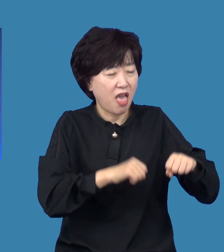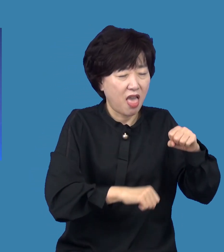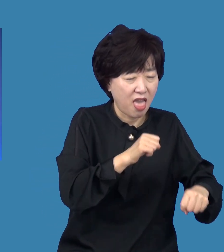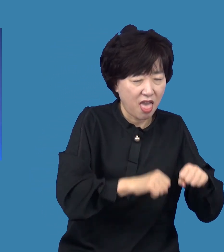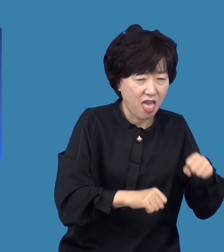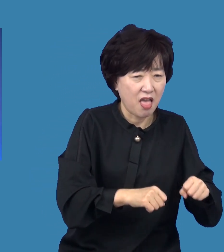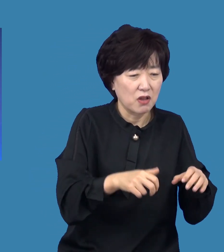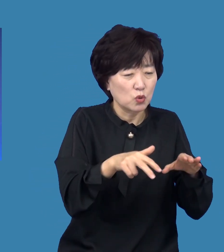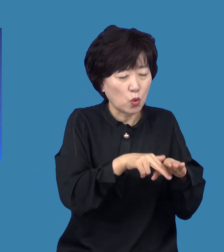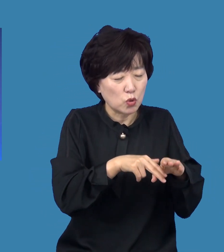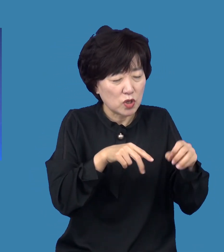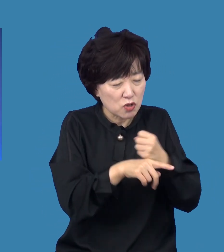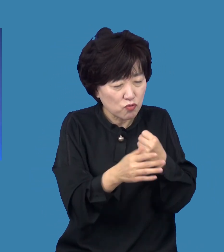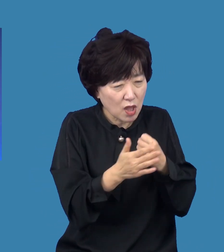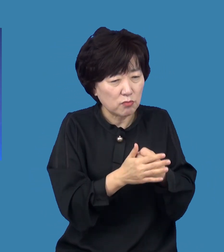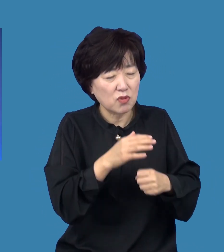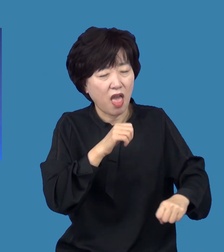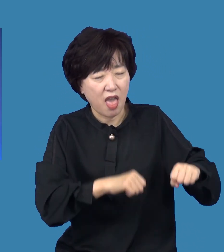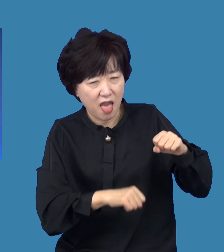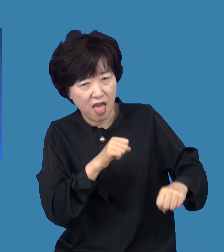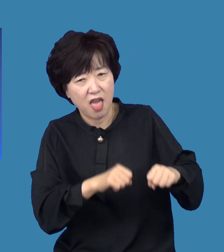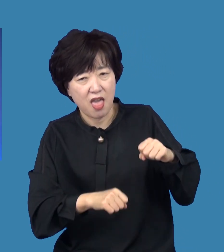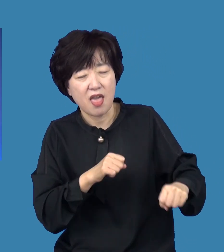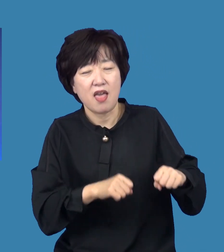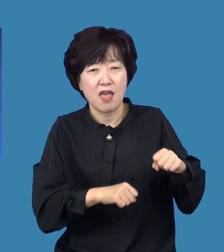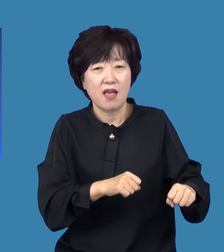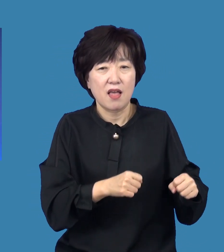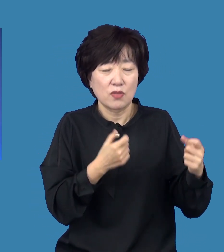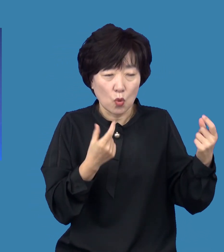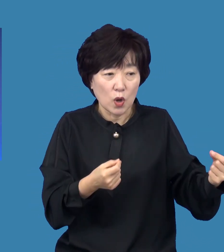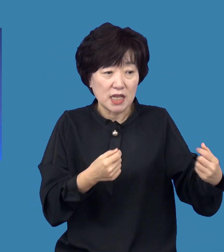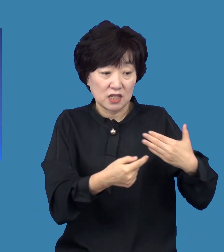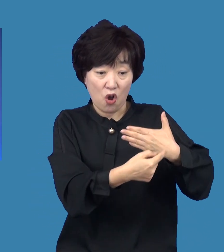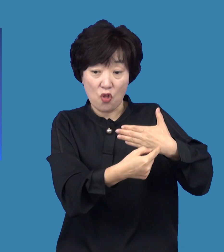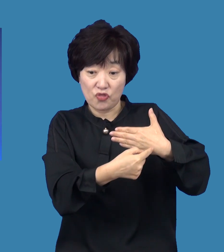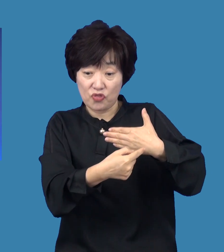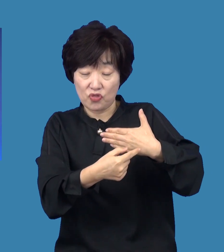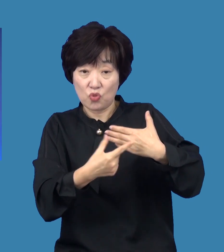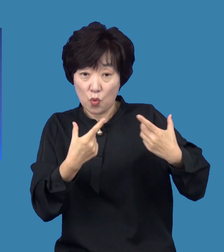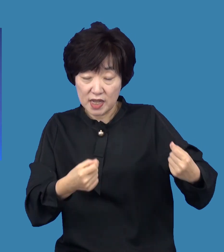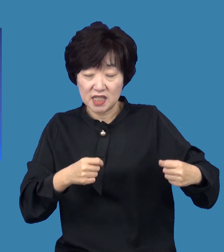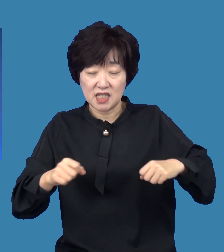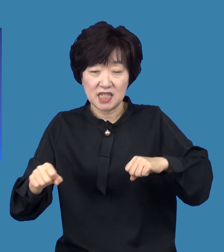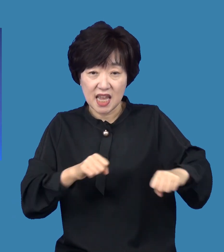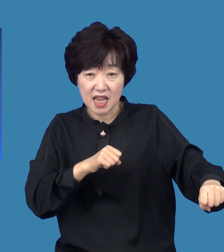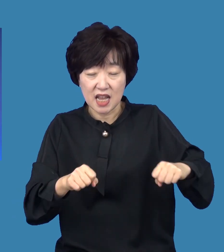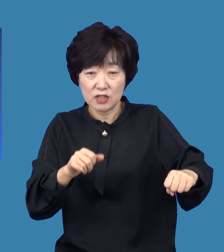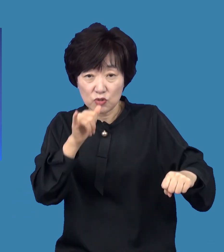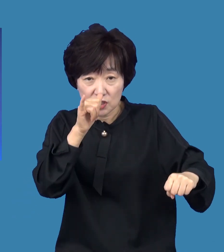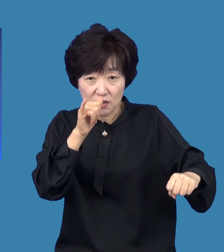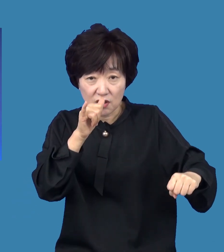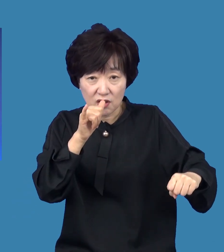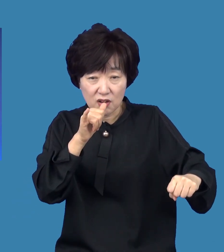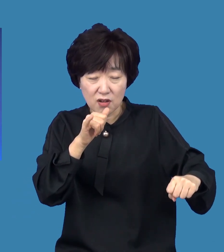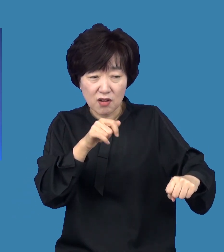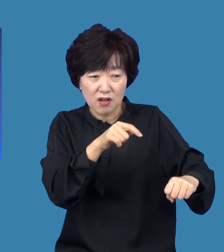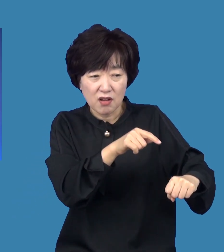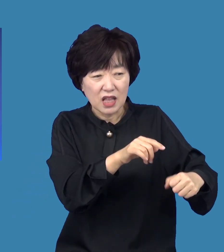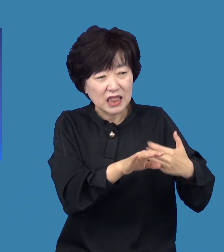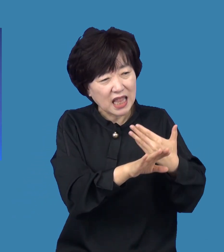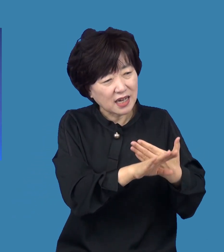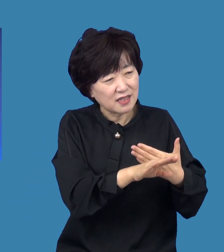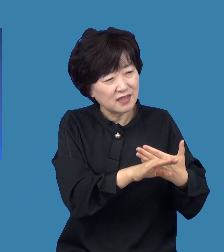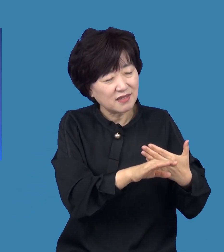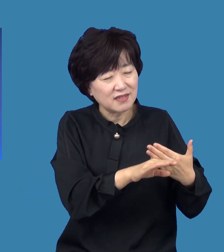있고, 뭐 다른 동기로도 똑같은 일을 할 수 있어요. 자, 그런데 이 다른 동기에는 여러분